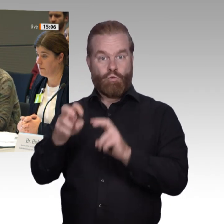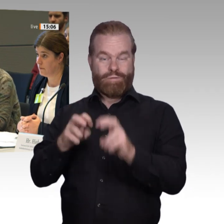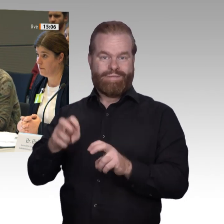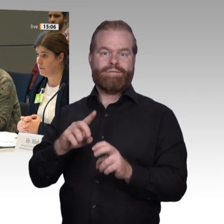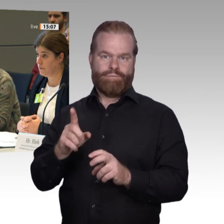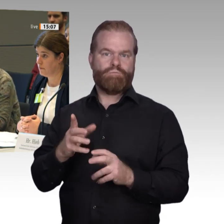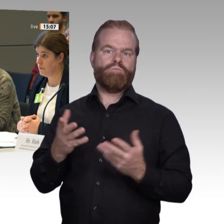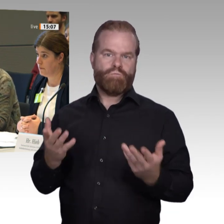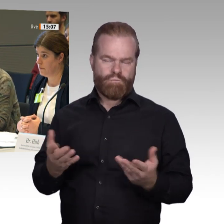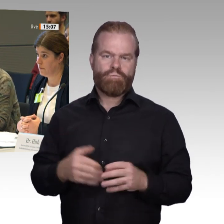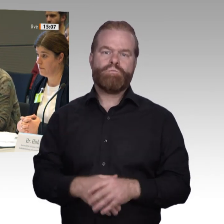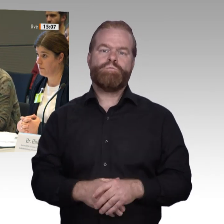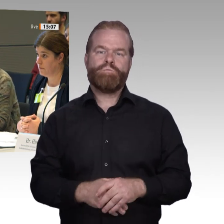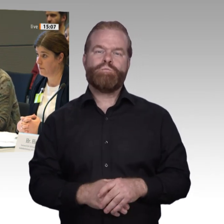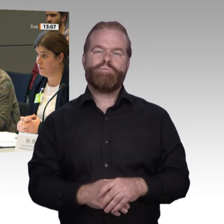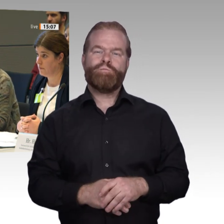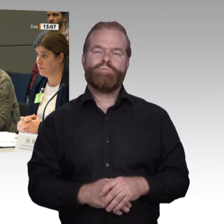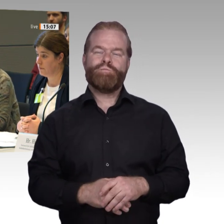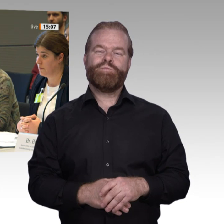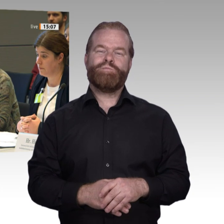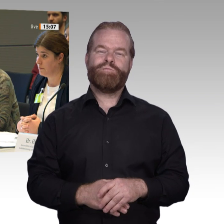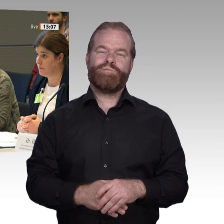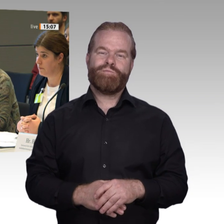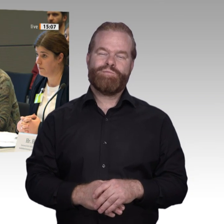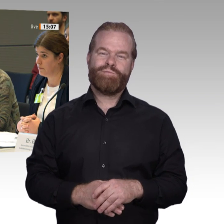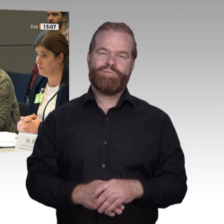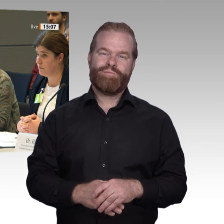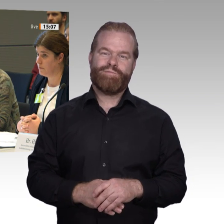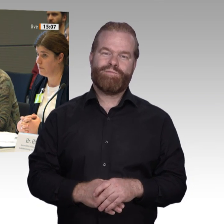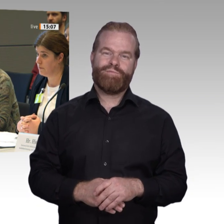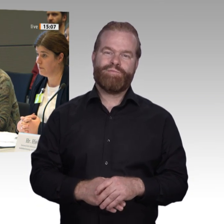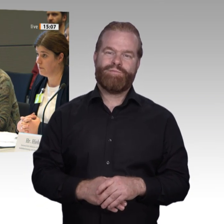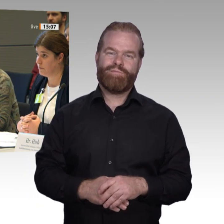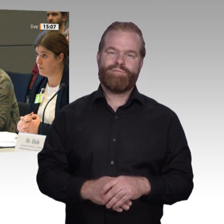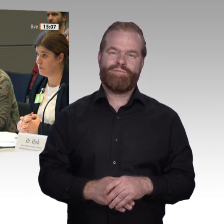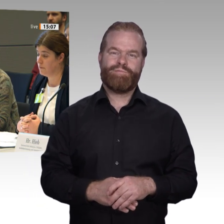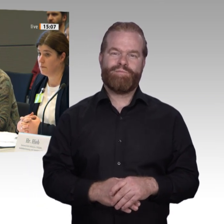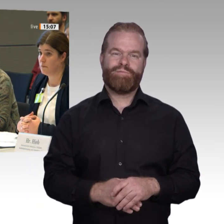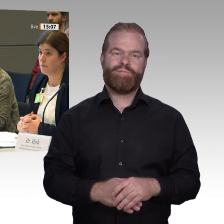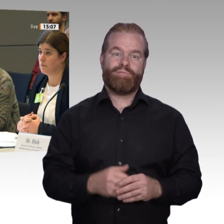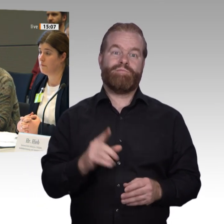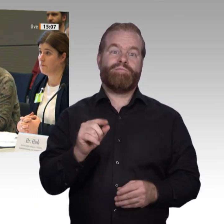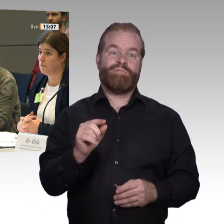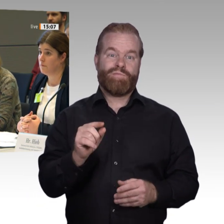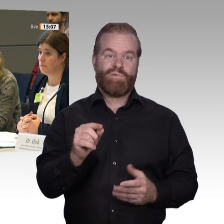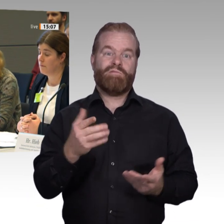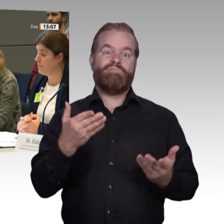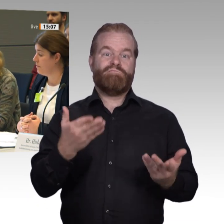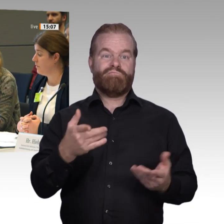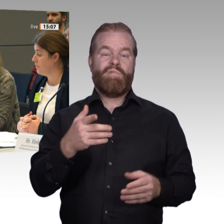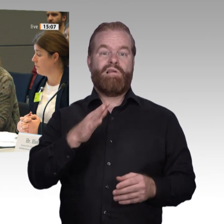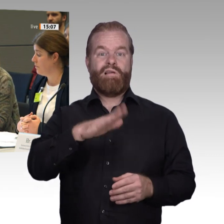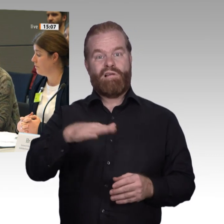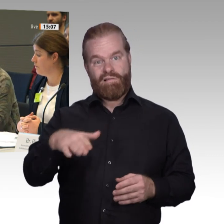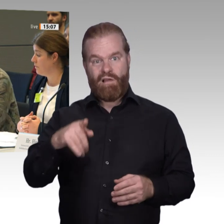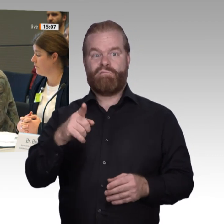also sowohl mit dem Einkommen als auch mit ihrem Vermögen also herangezogen. Es bleibt ein gewisser Schonbetrag.